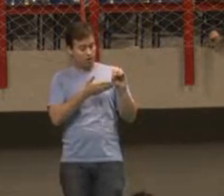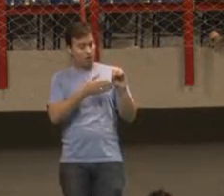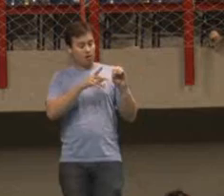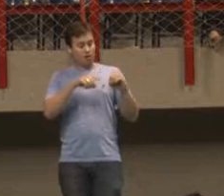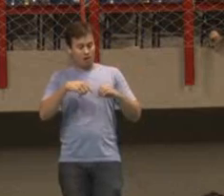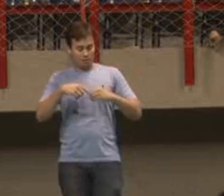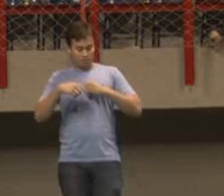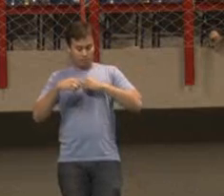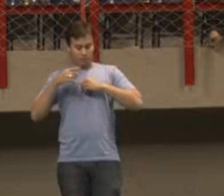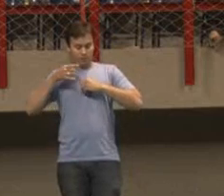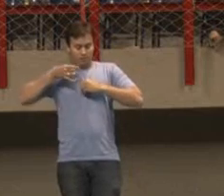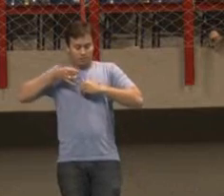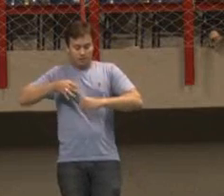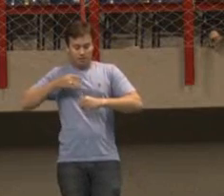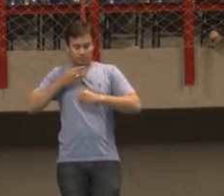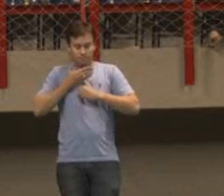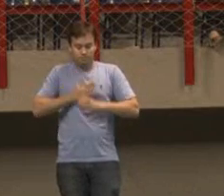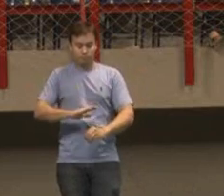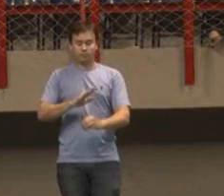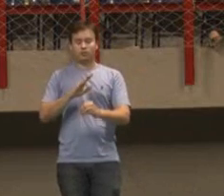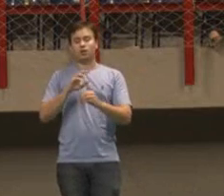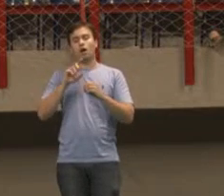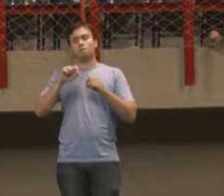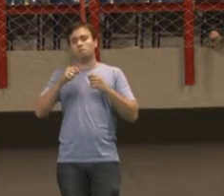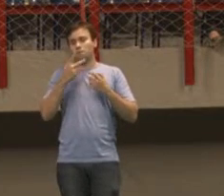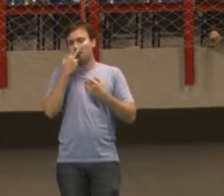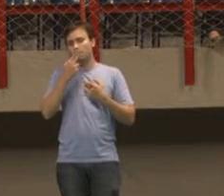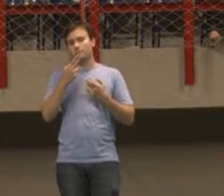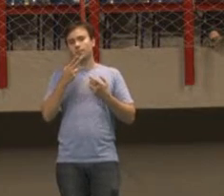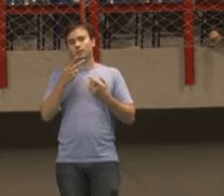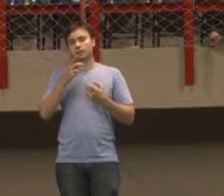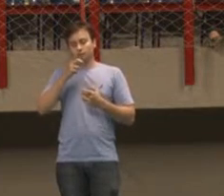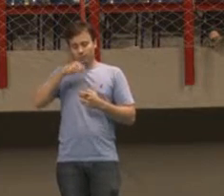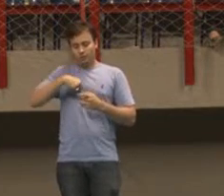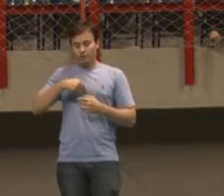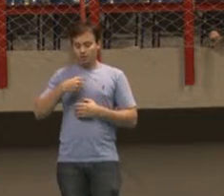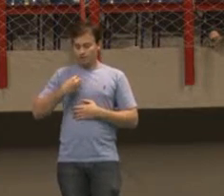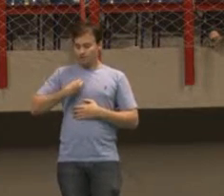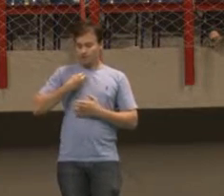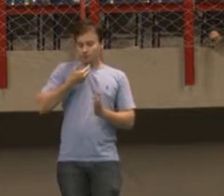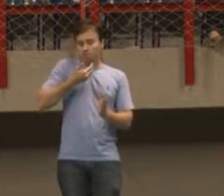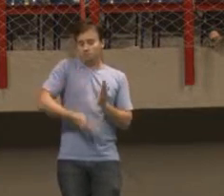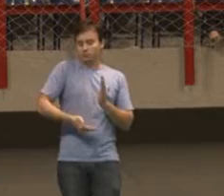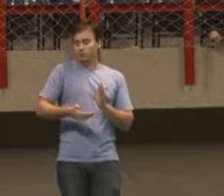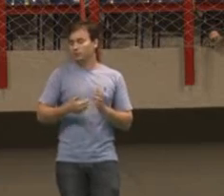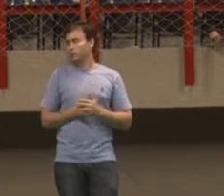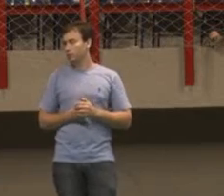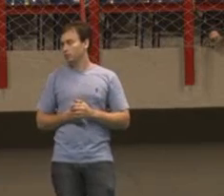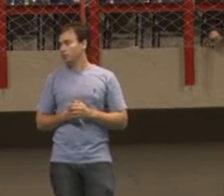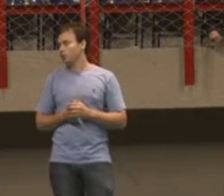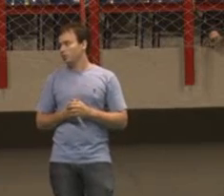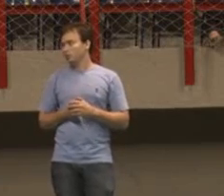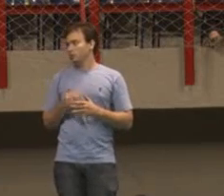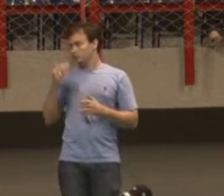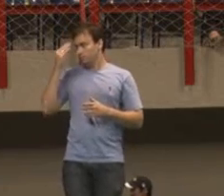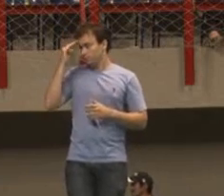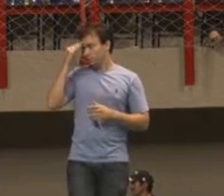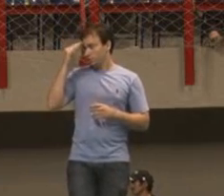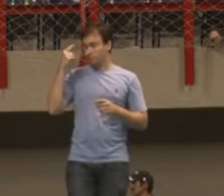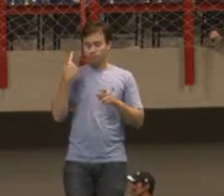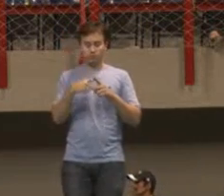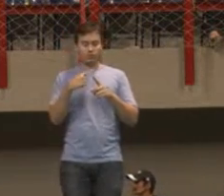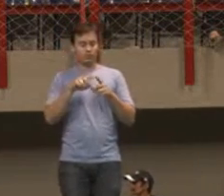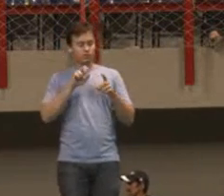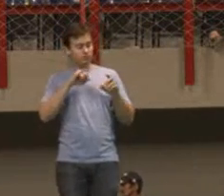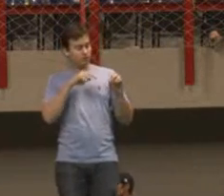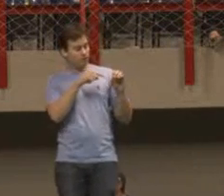método, uma substância que evite que essa massa, que esse óvulo, que